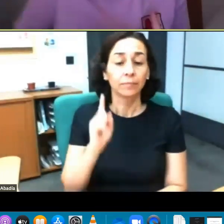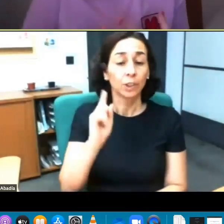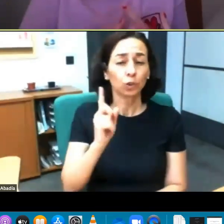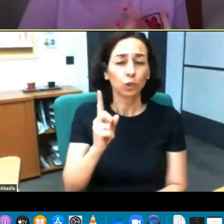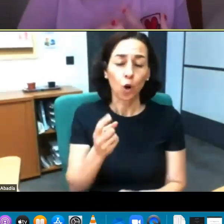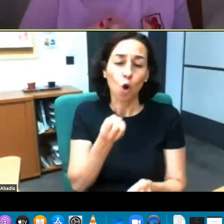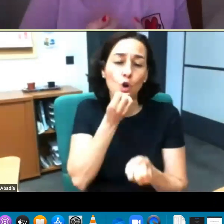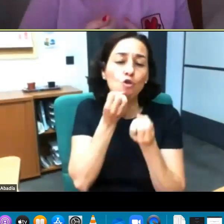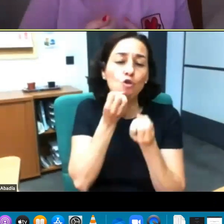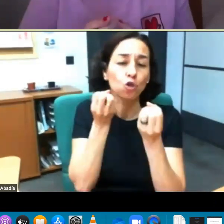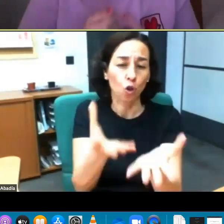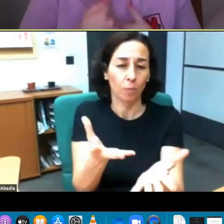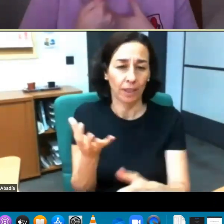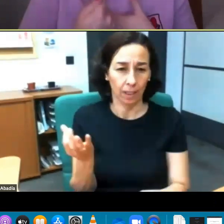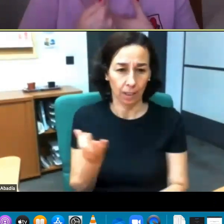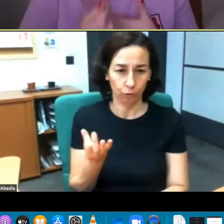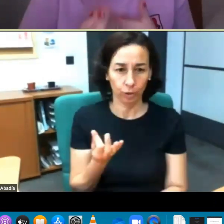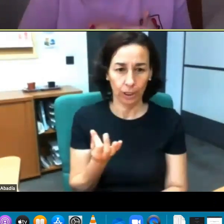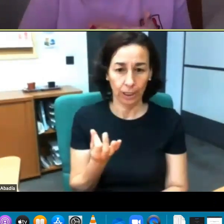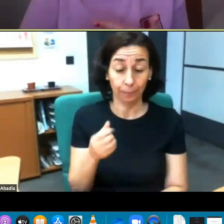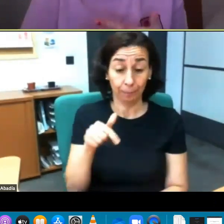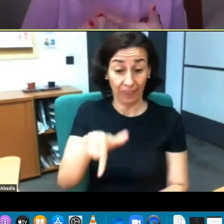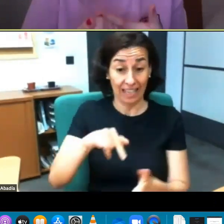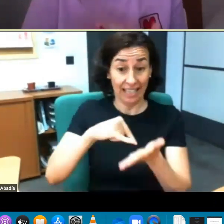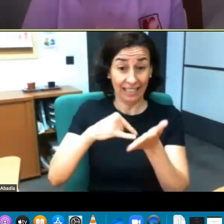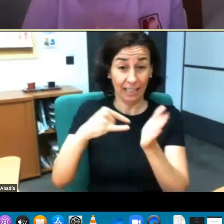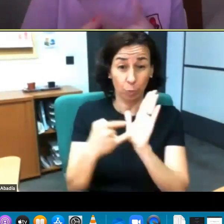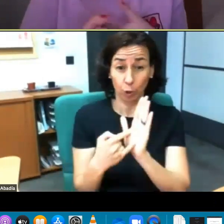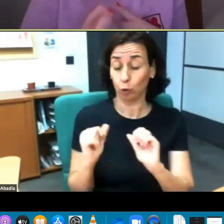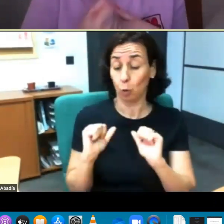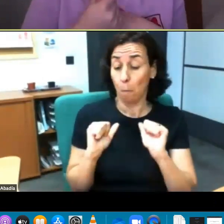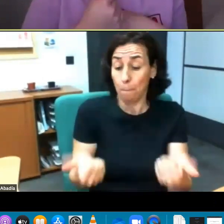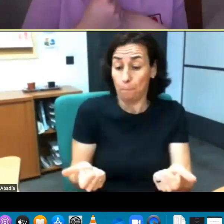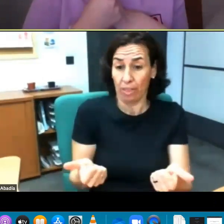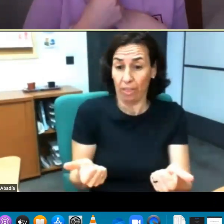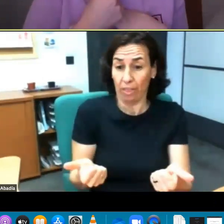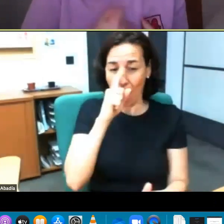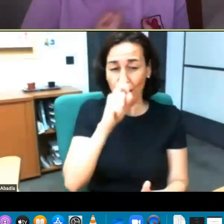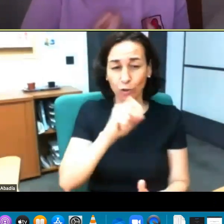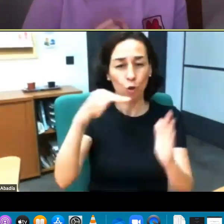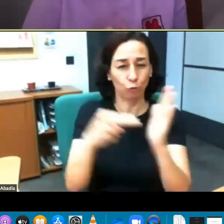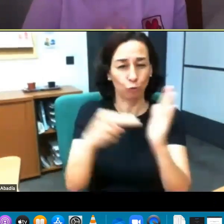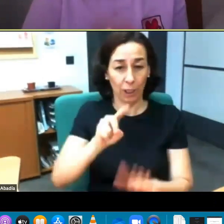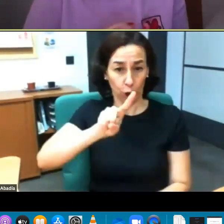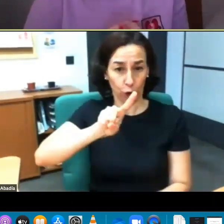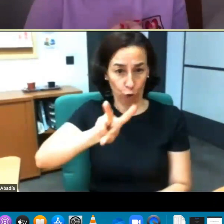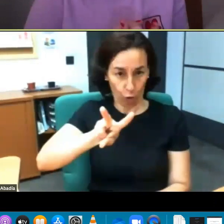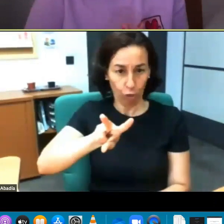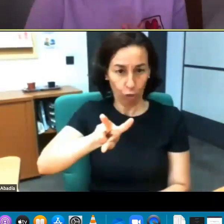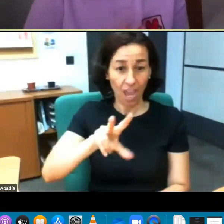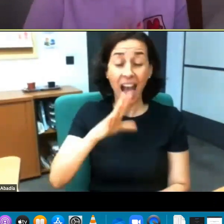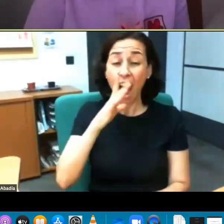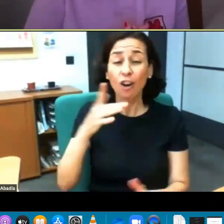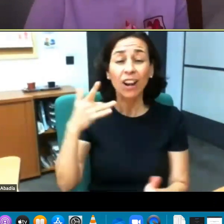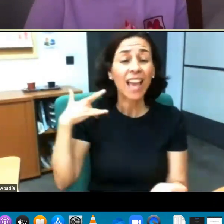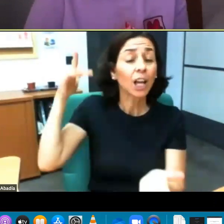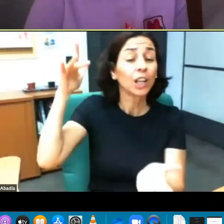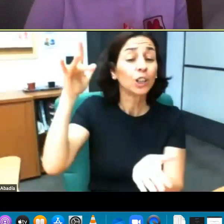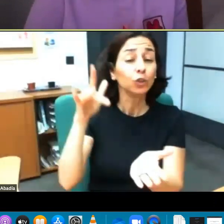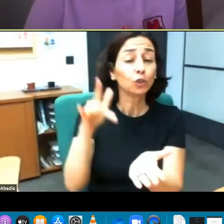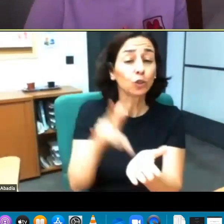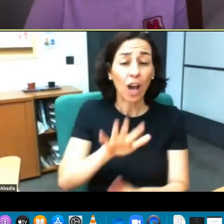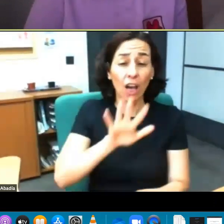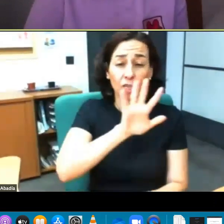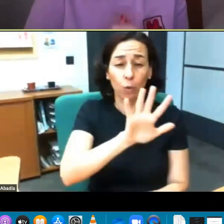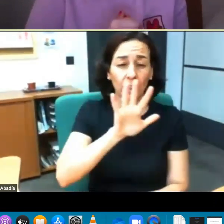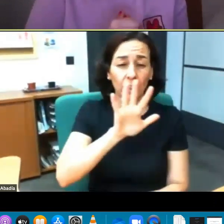comentaros, este proyecto empezó en 2012 y actualmente ha llegado ya a 55.091 alumnos